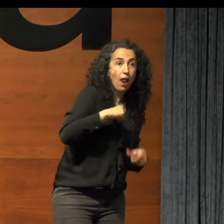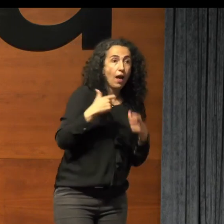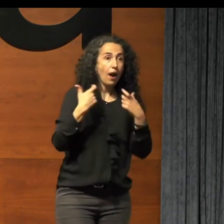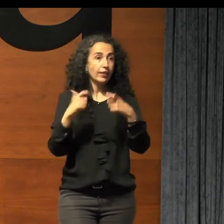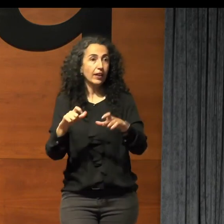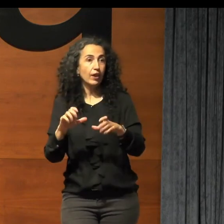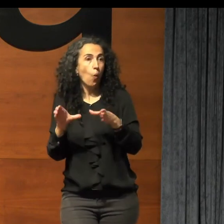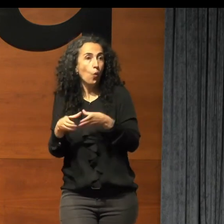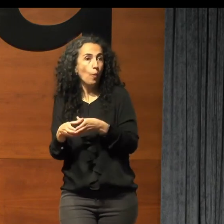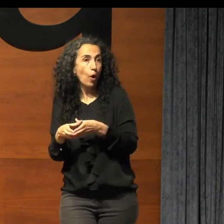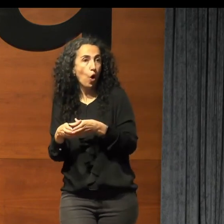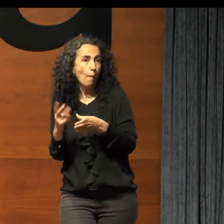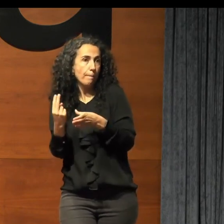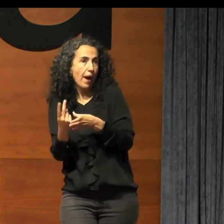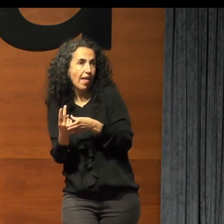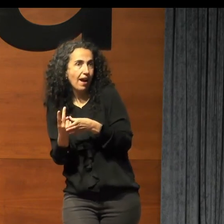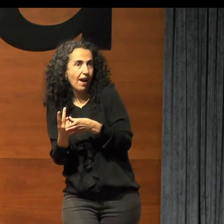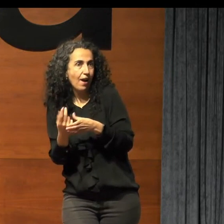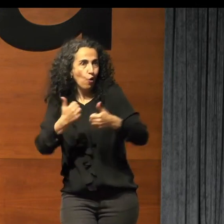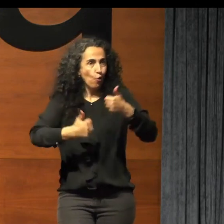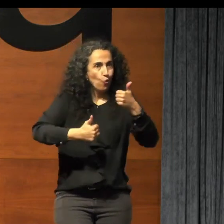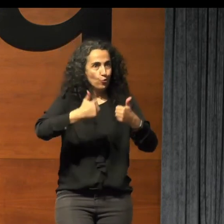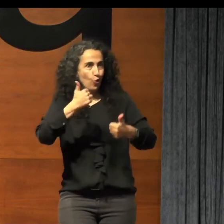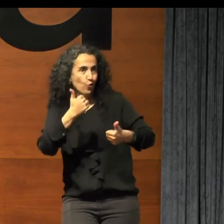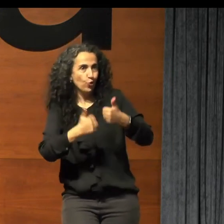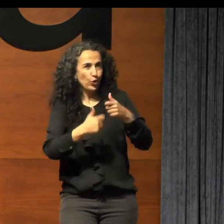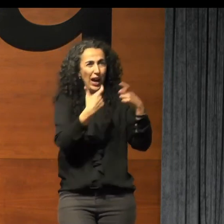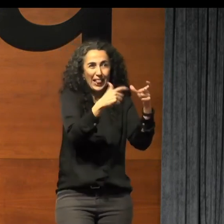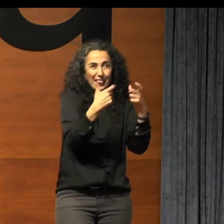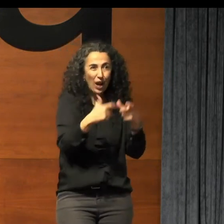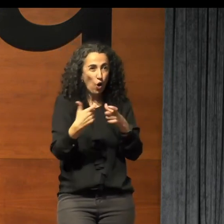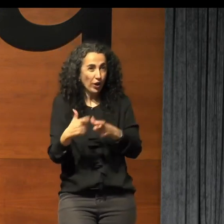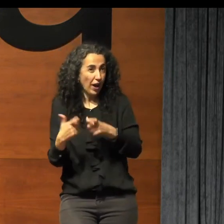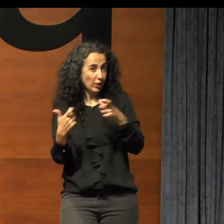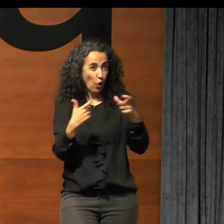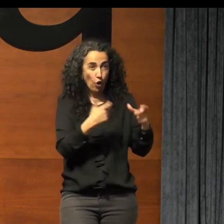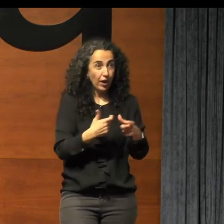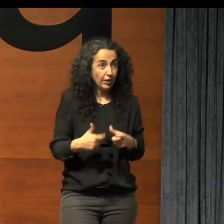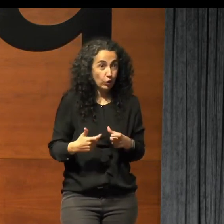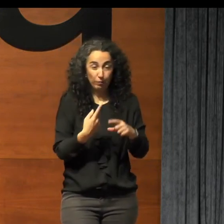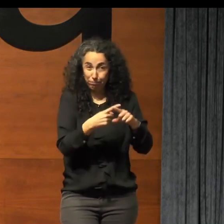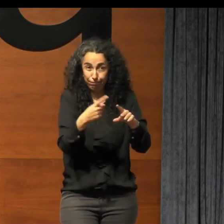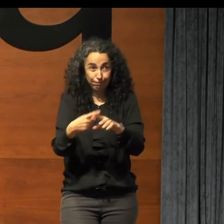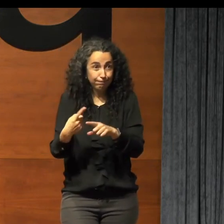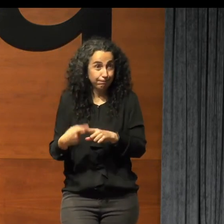De manera individual o en grupo o en pareja se podía participar.